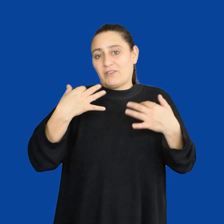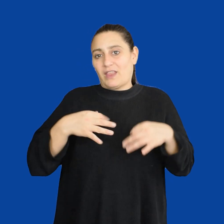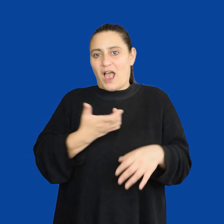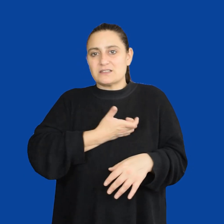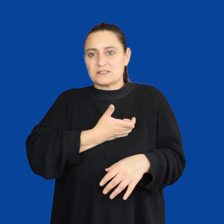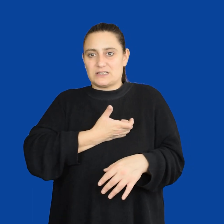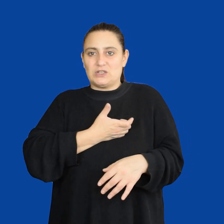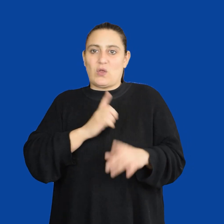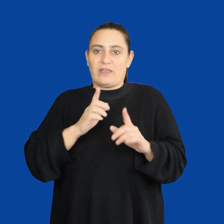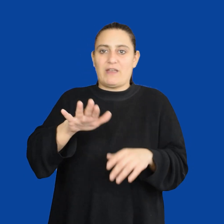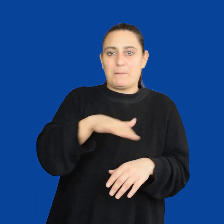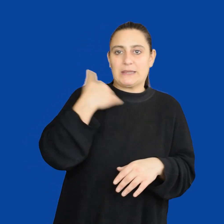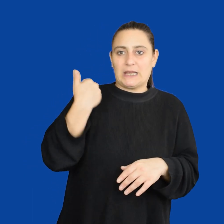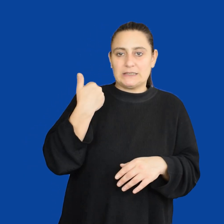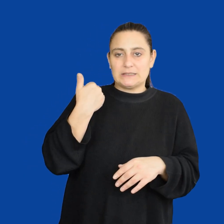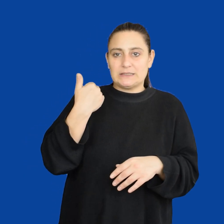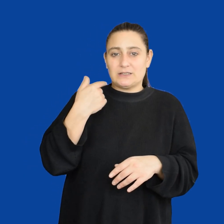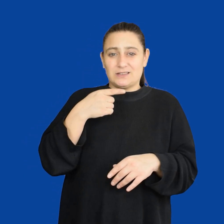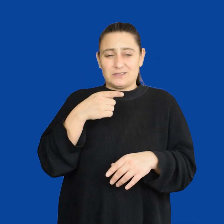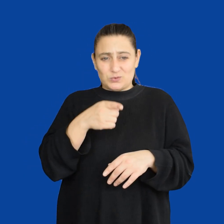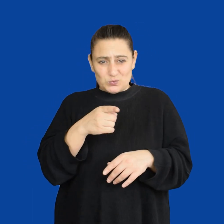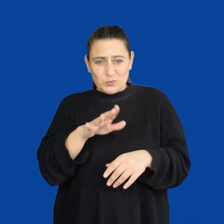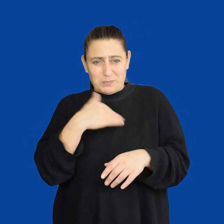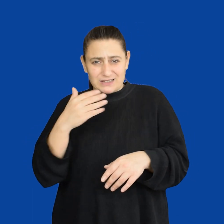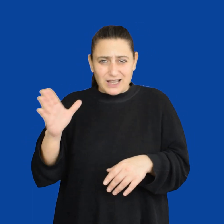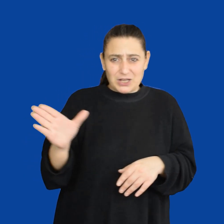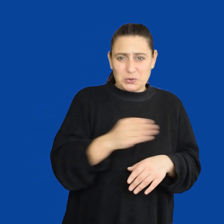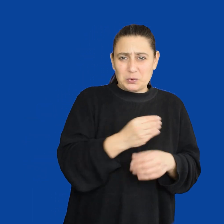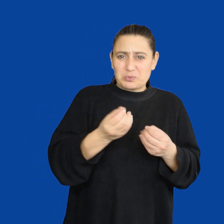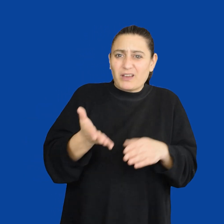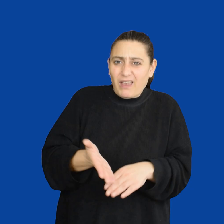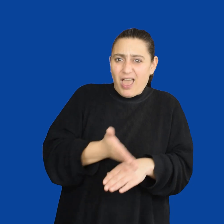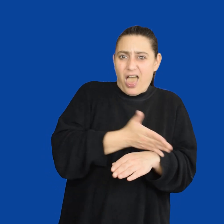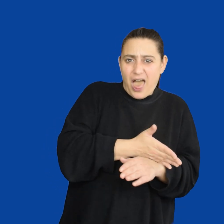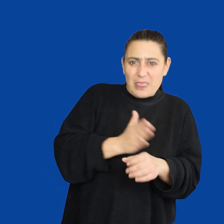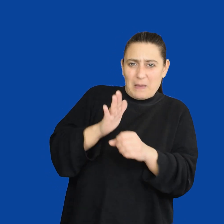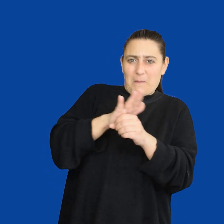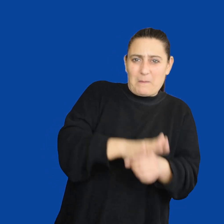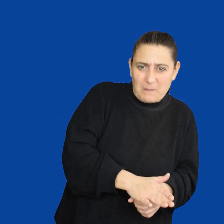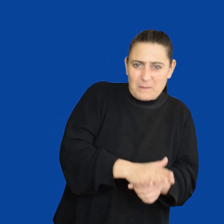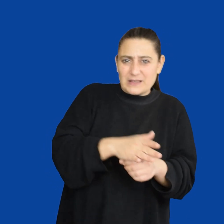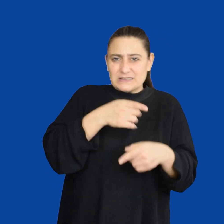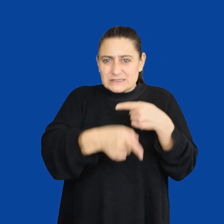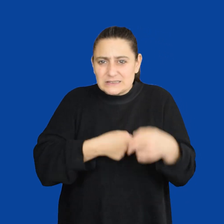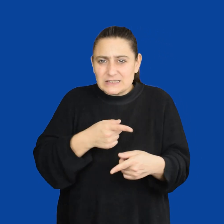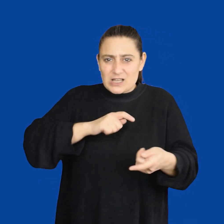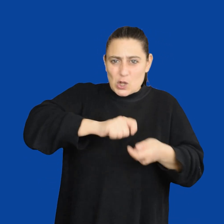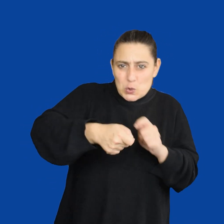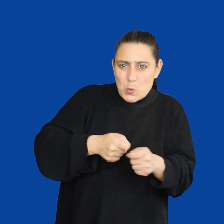persona. Considerando que ibas a matarlos a todos, ¿cuál era entonces el sentido de la humillación, de